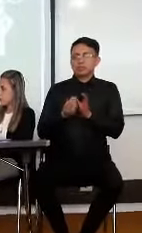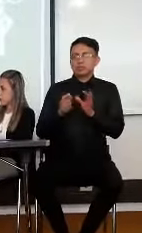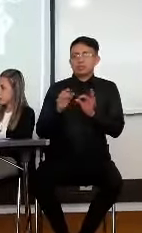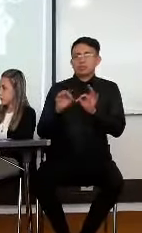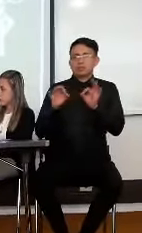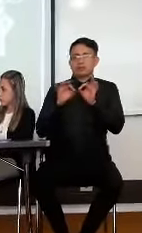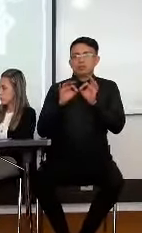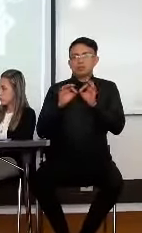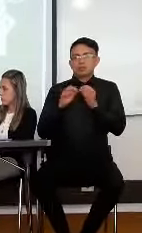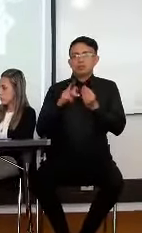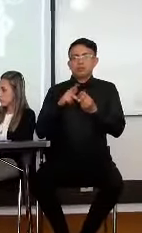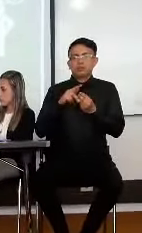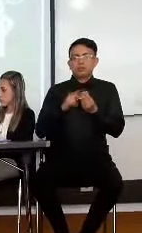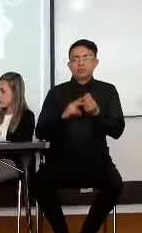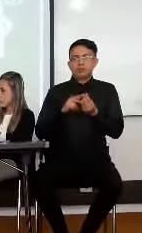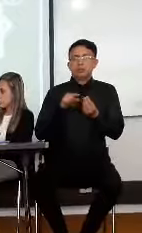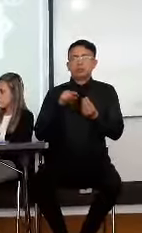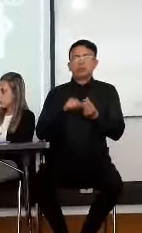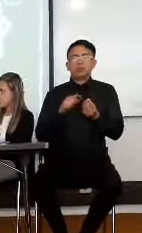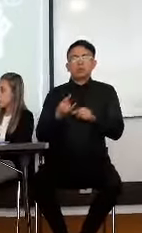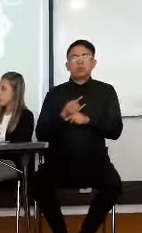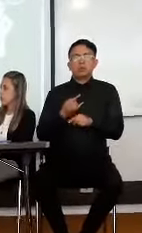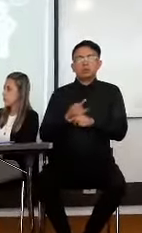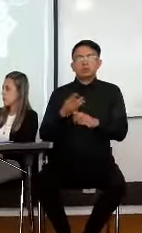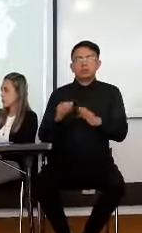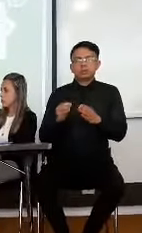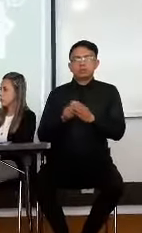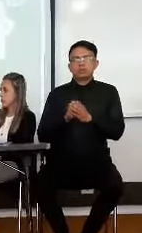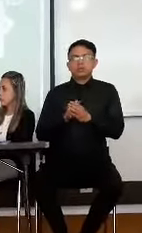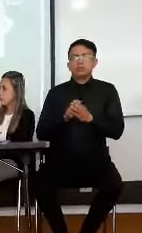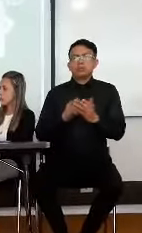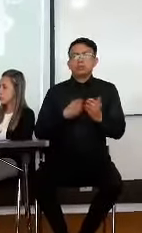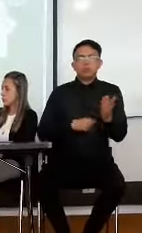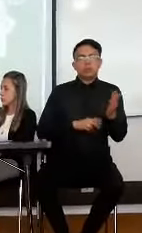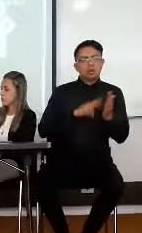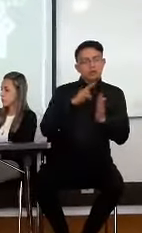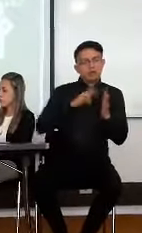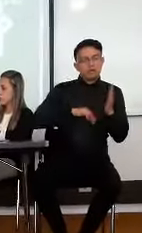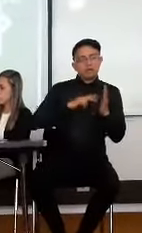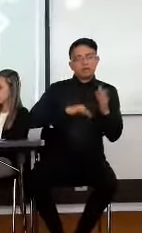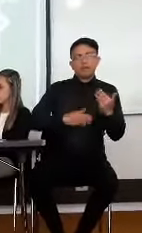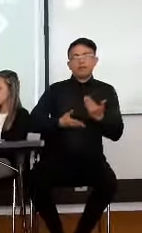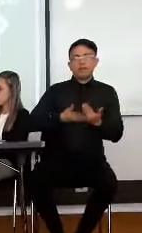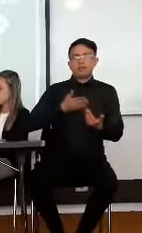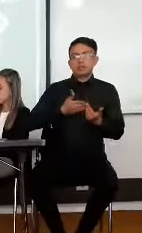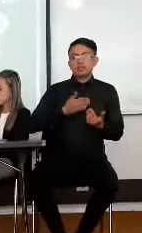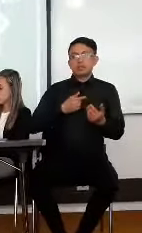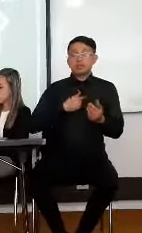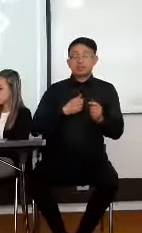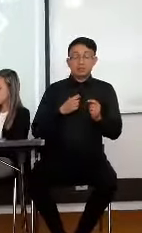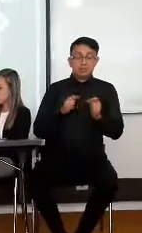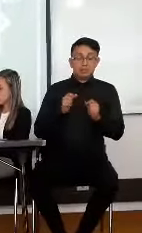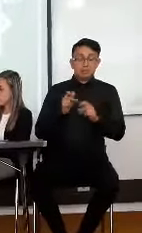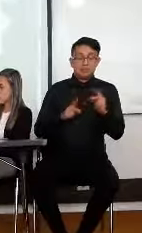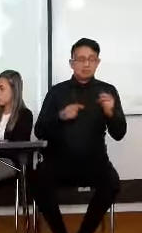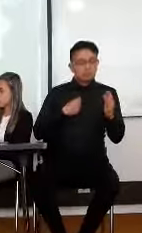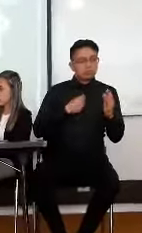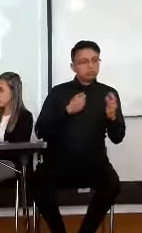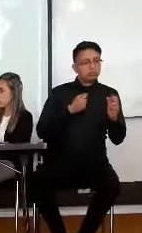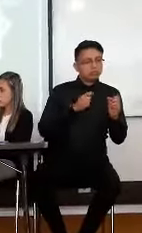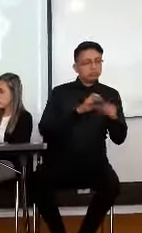de ser un instrumento que utiliza un recurso de lectura fácil y que sea de fácil comprensión tanto para los